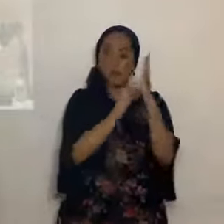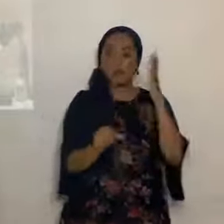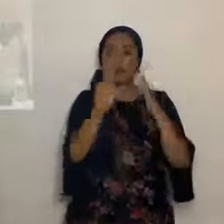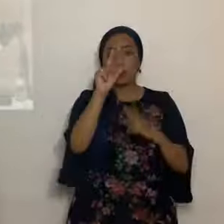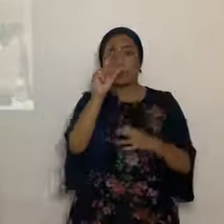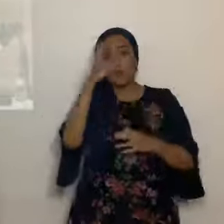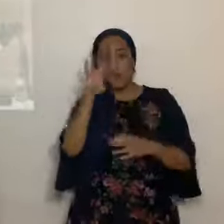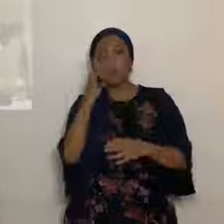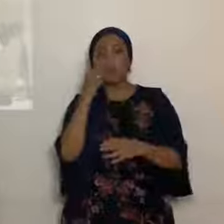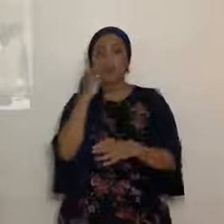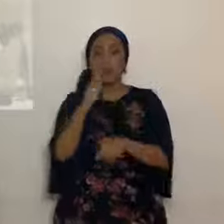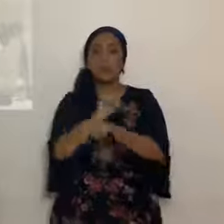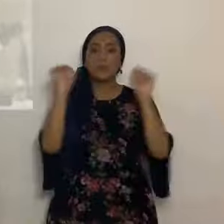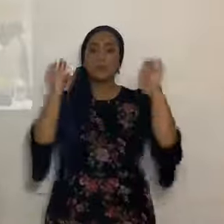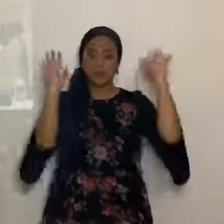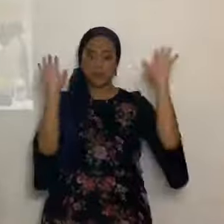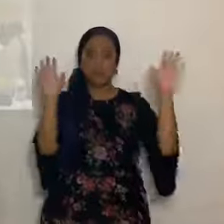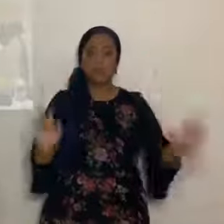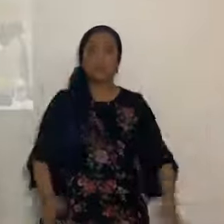hablando de que vamos a ver milagros.